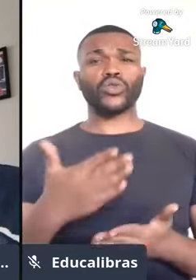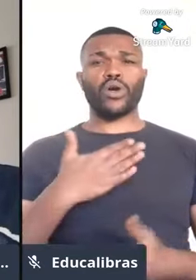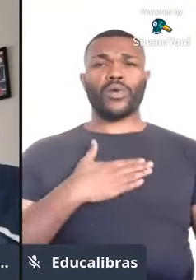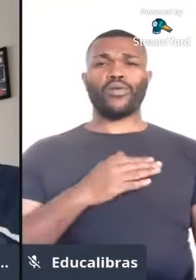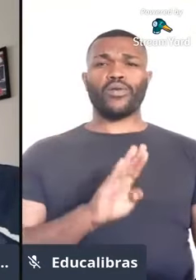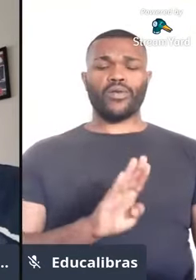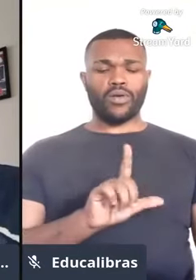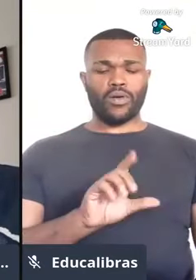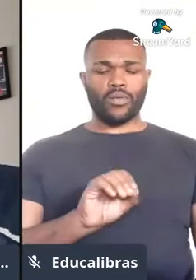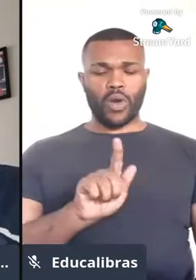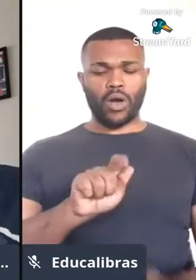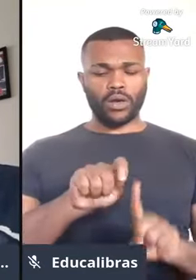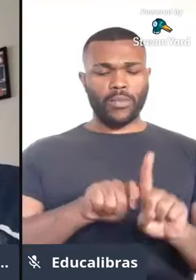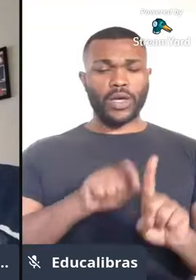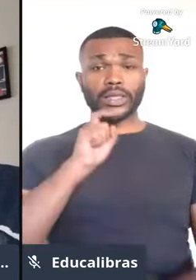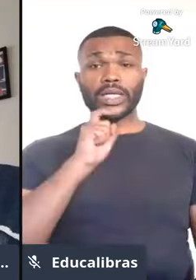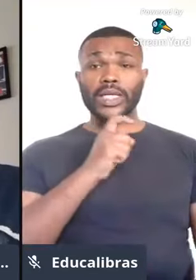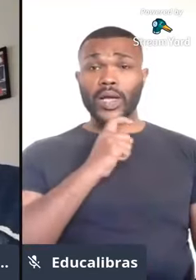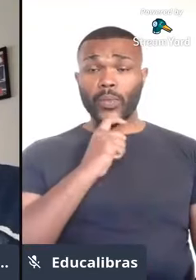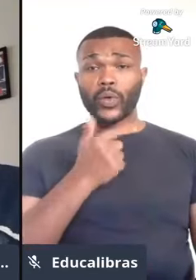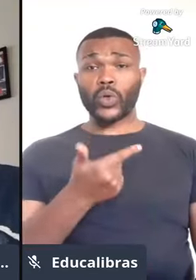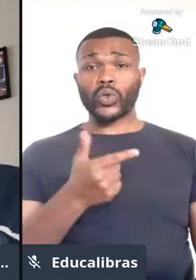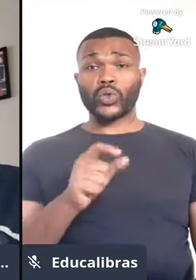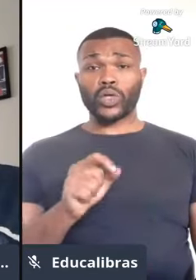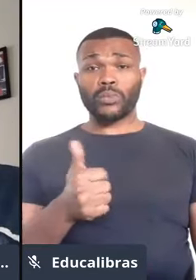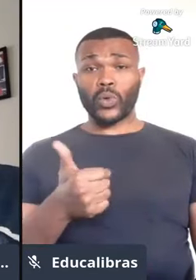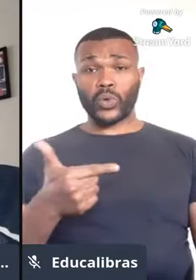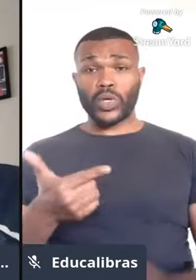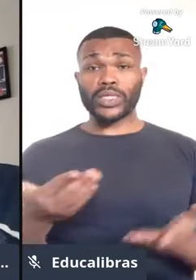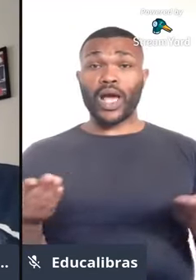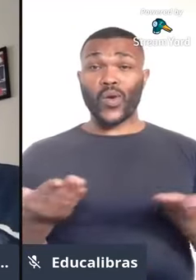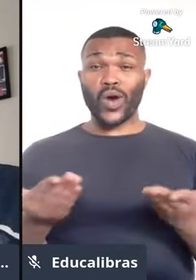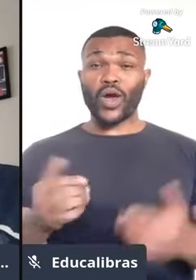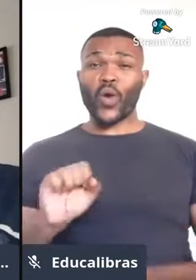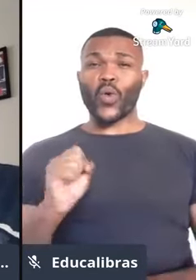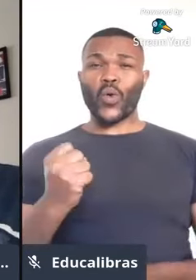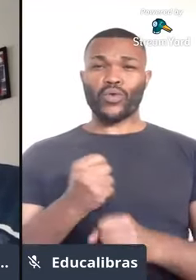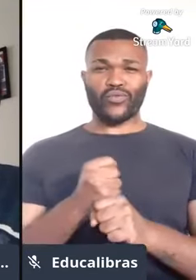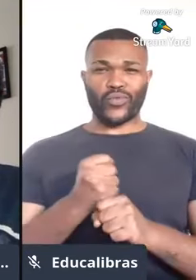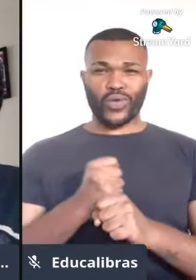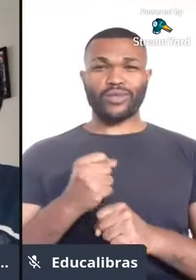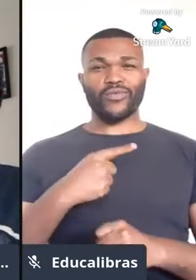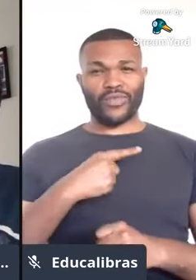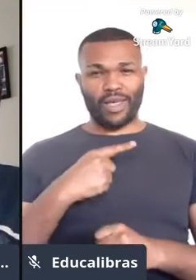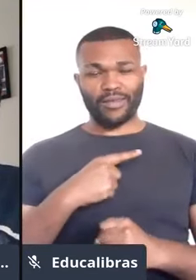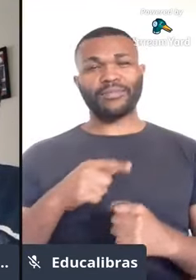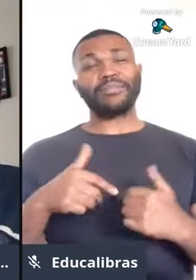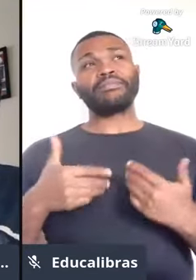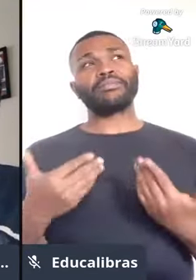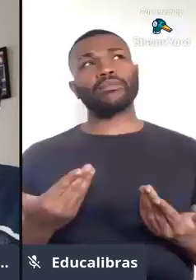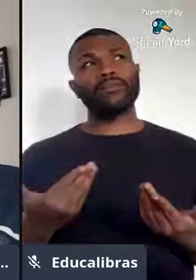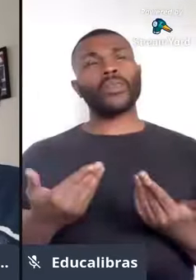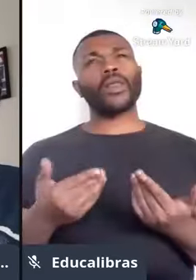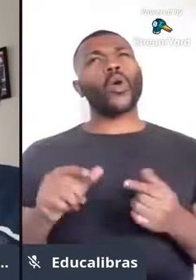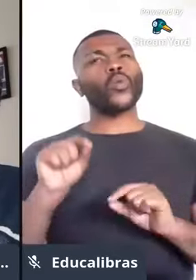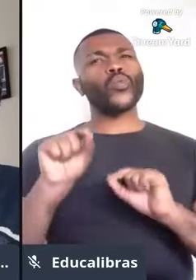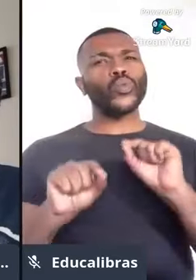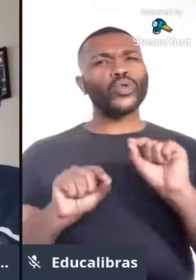de 2012, agora ele vai completar 8 anos, e ele nasceu por causa da